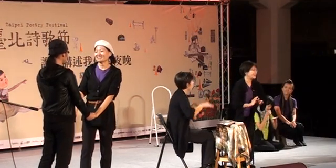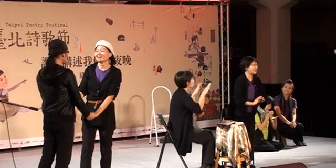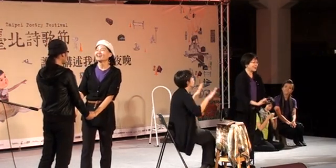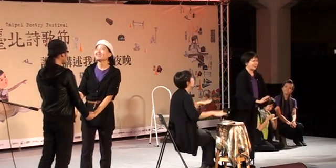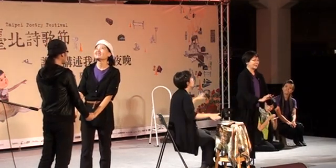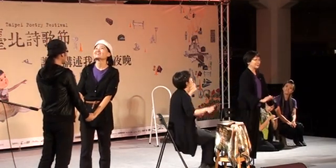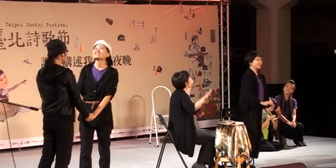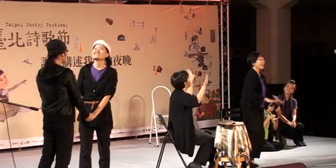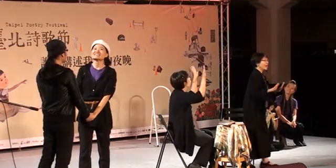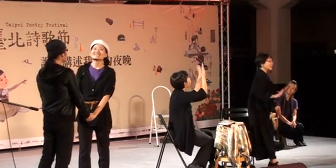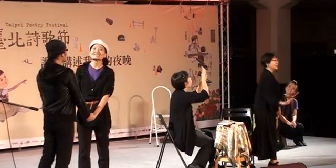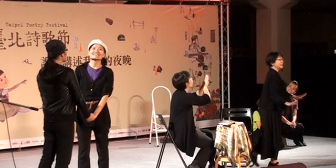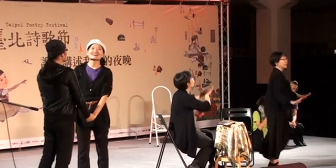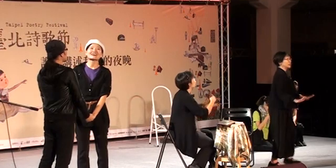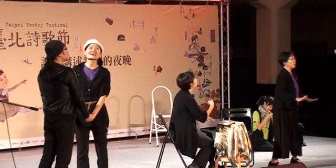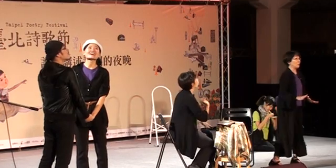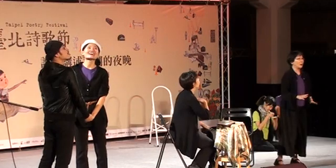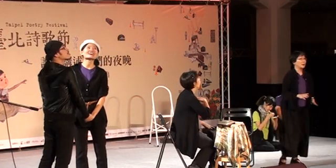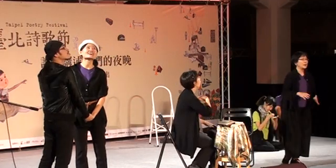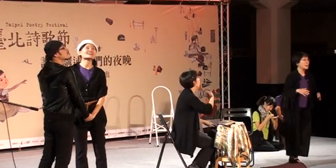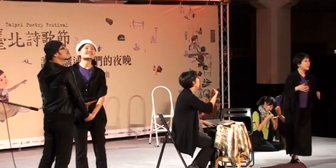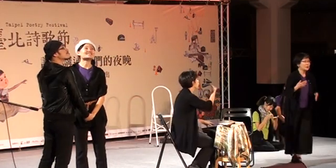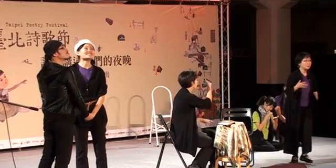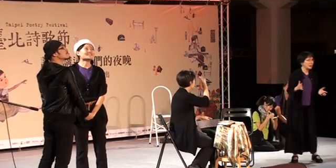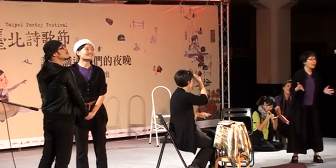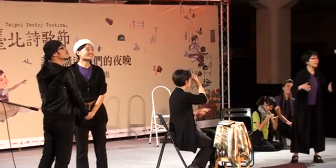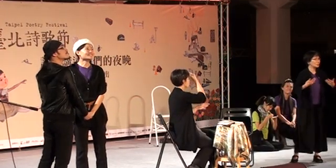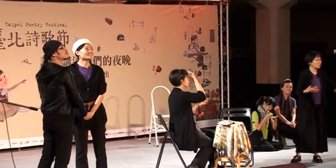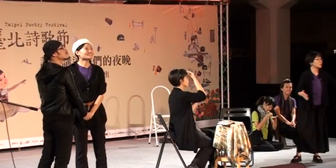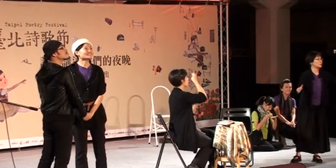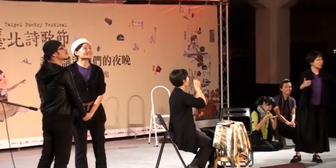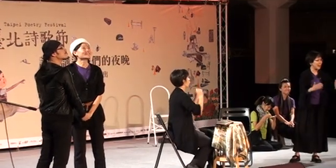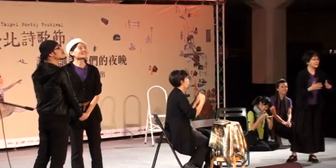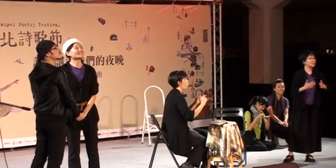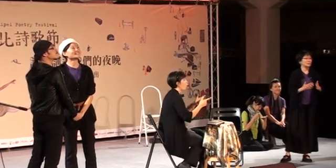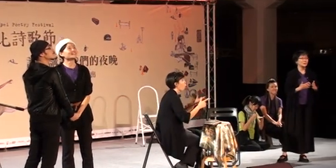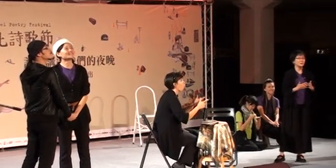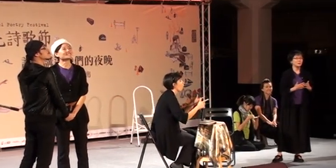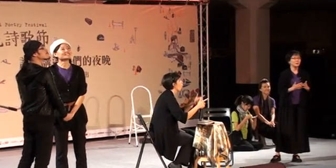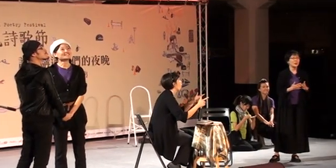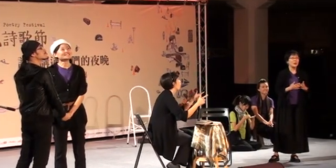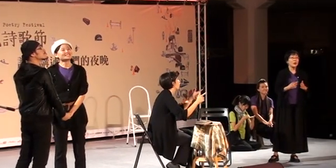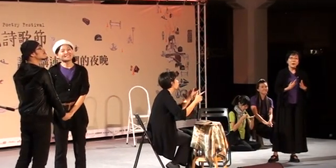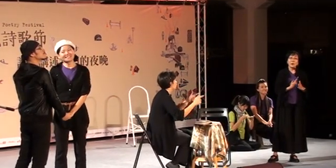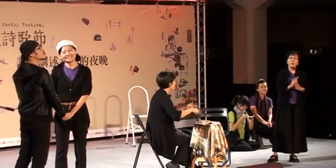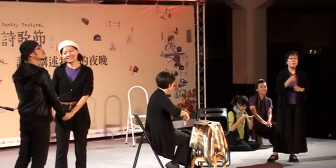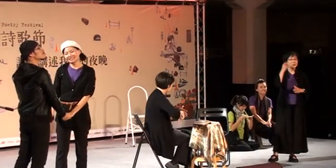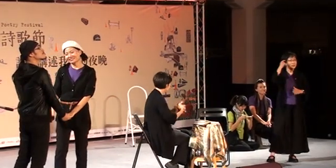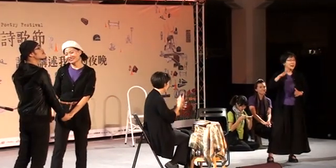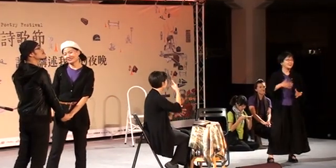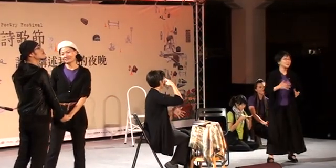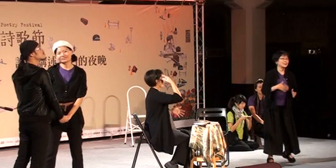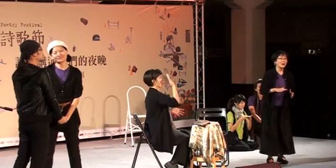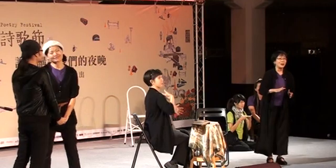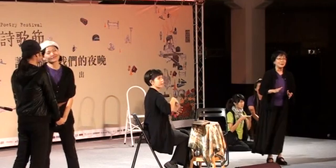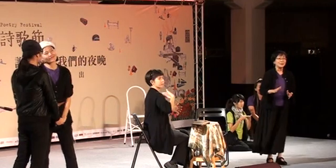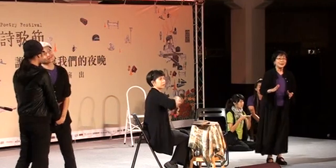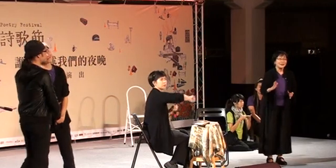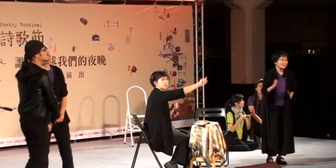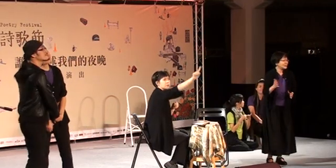因而今夜的我并非多所贪求，我只想知道